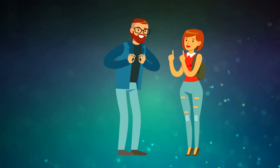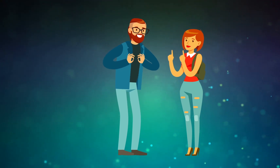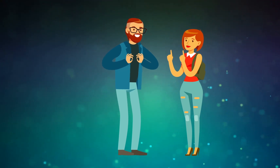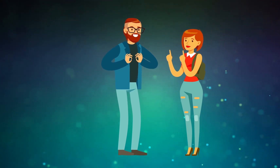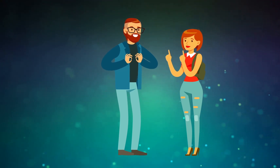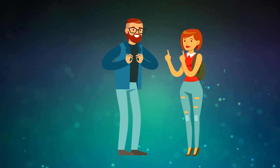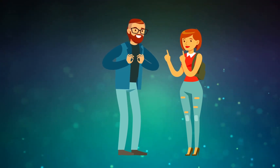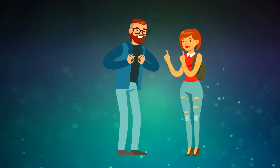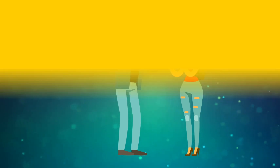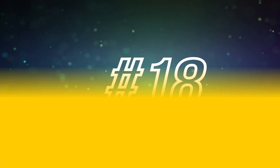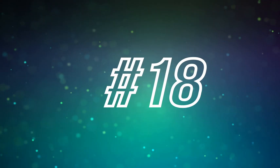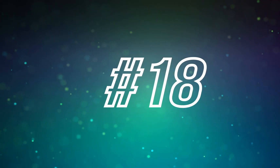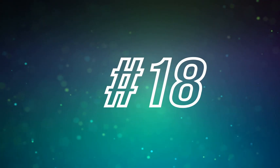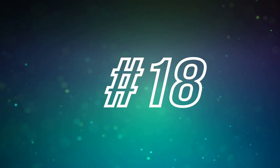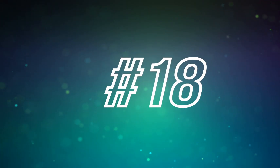つか見ていきましょう。